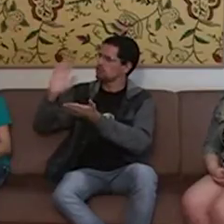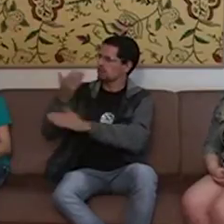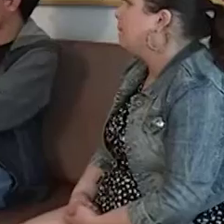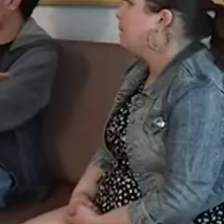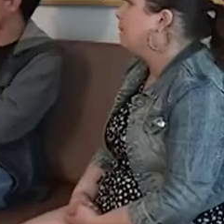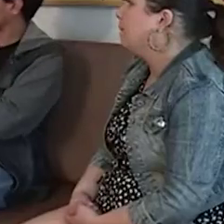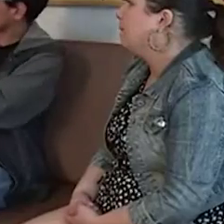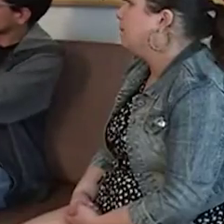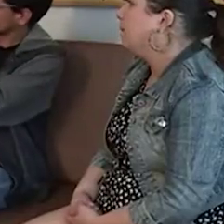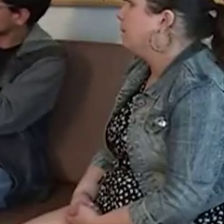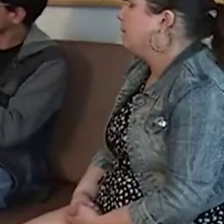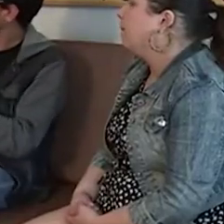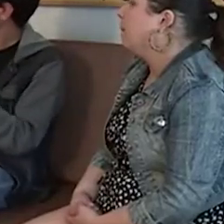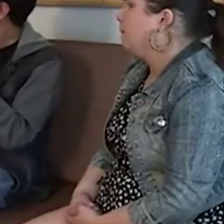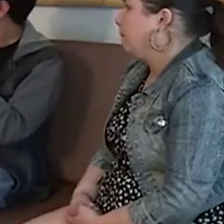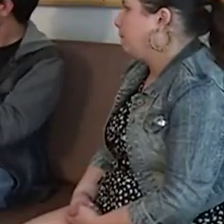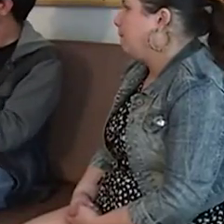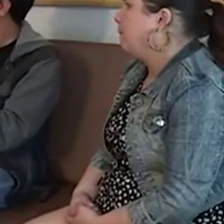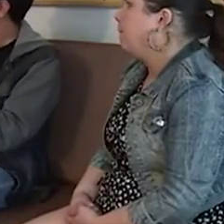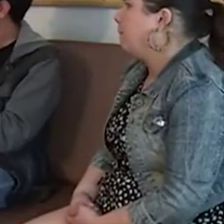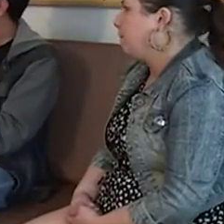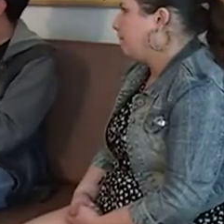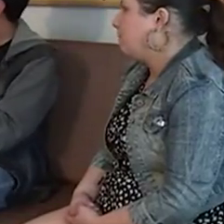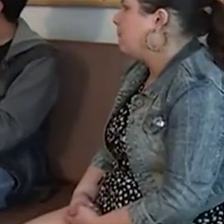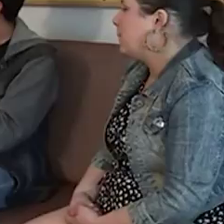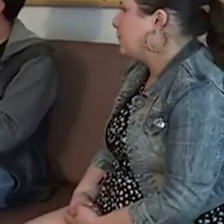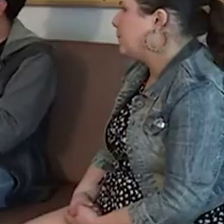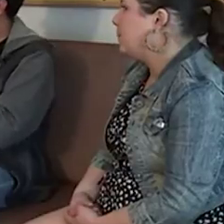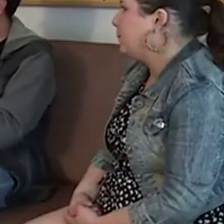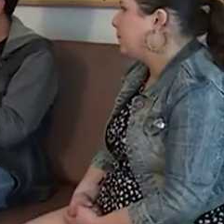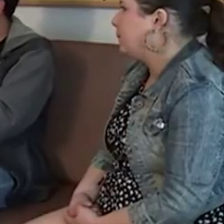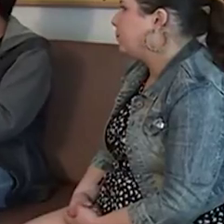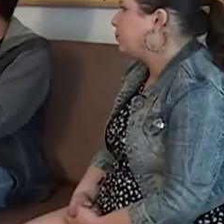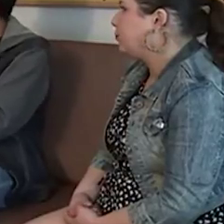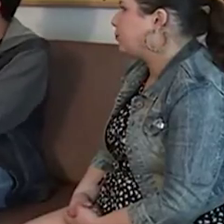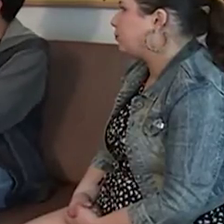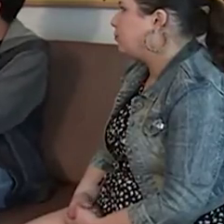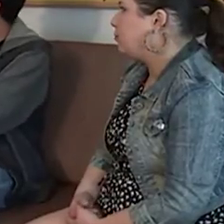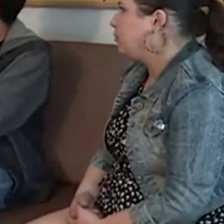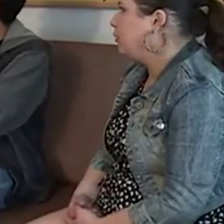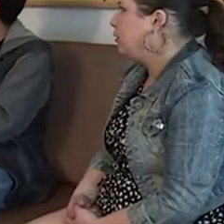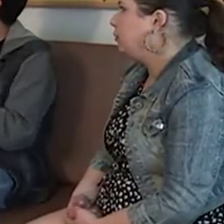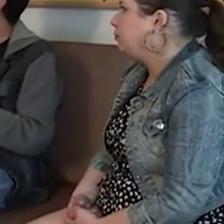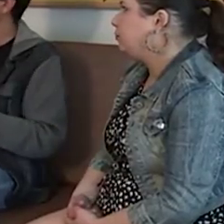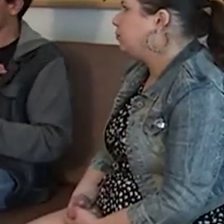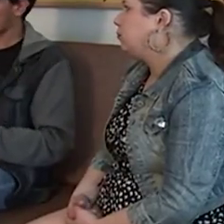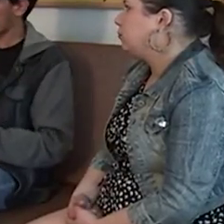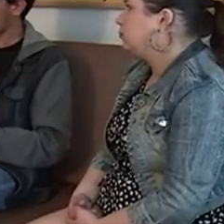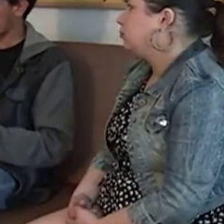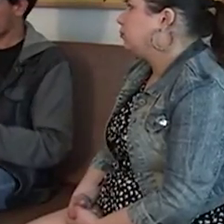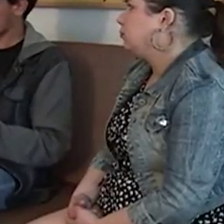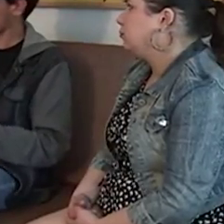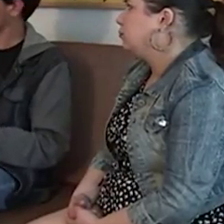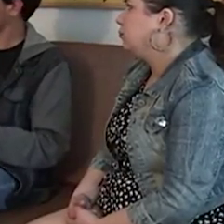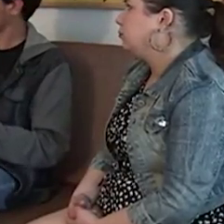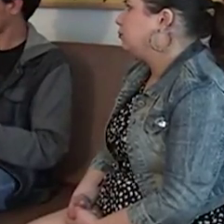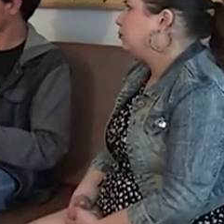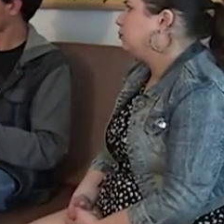Na tradução e interpretação, na língua portuguesa, a palavra já existe, mas sinais específicos da área das ciências exatas ainda não